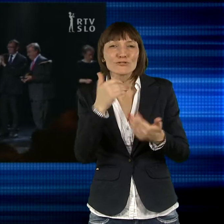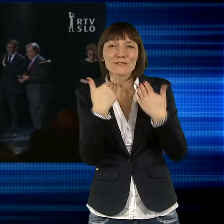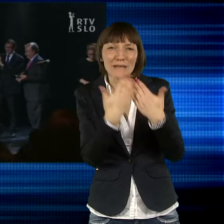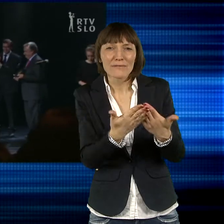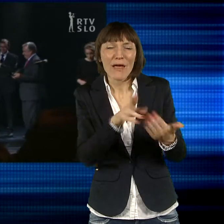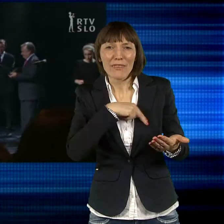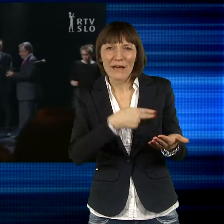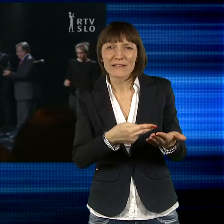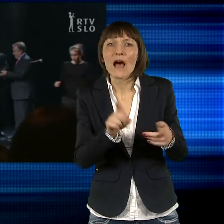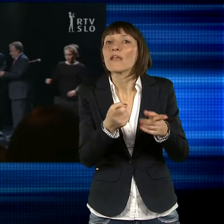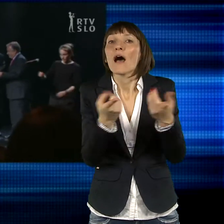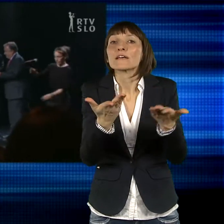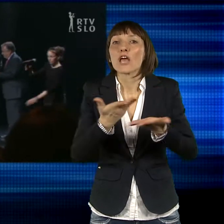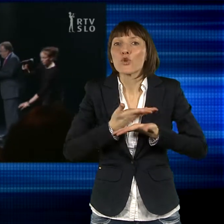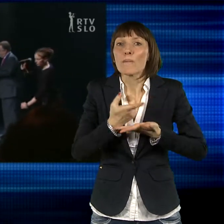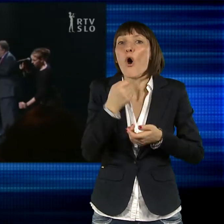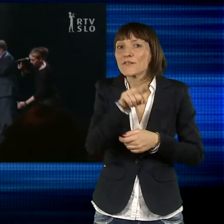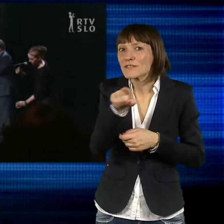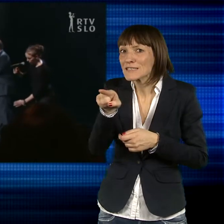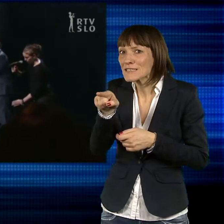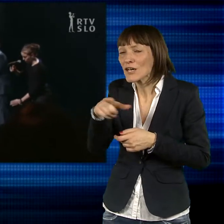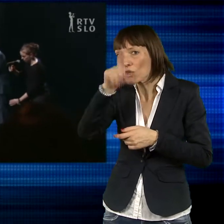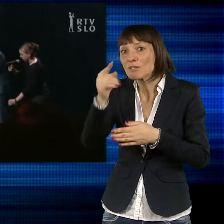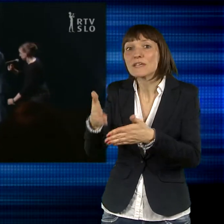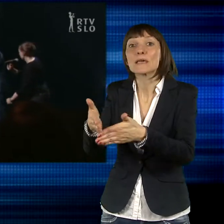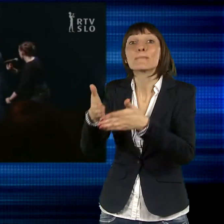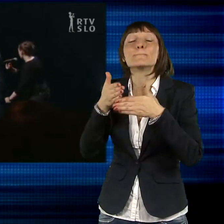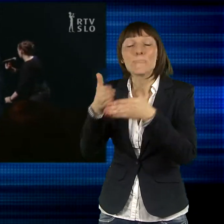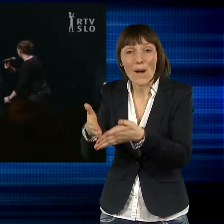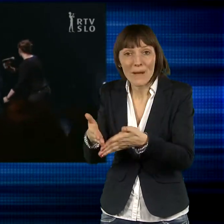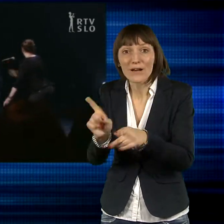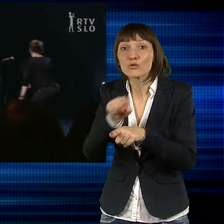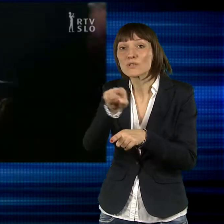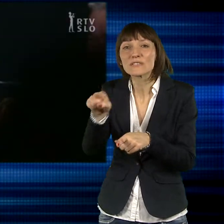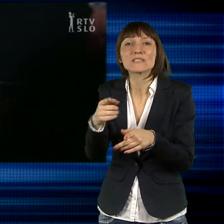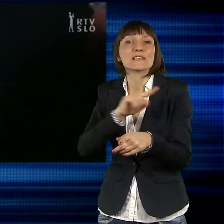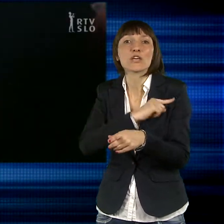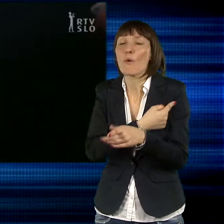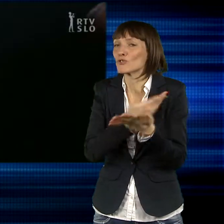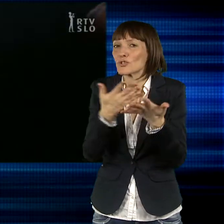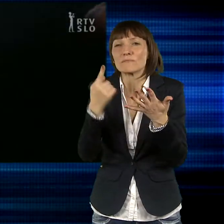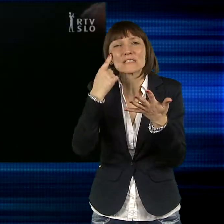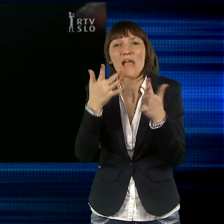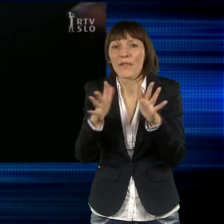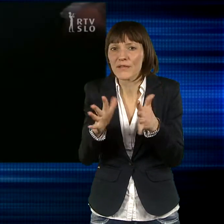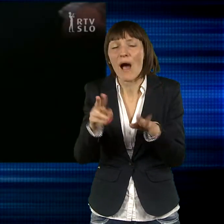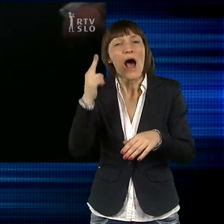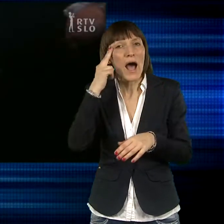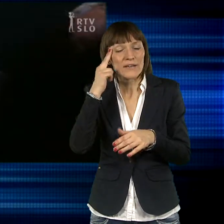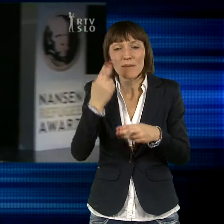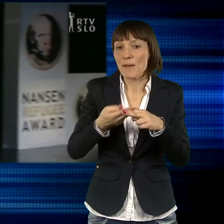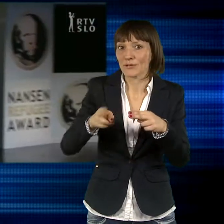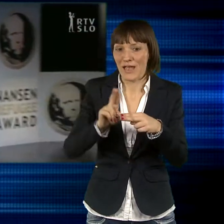plemenita nagrajenka energijo za svoj trud črpa prav pri ljudeh, ki jim pomaga, tudi pri tistih, ki se svoje moči niti ne zavedajo ali